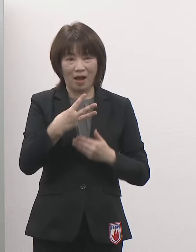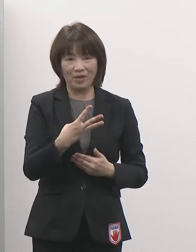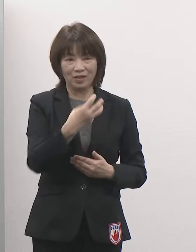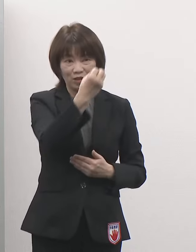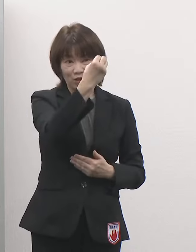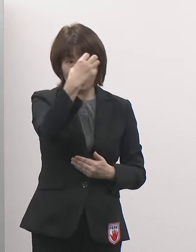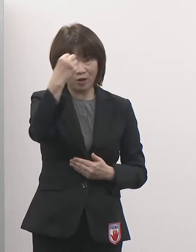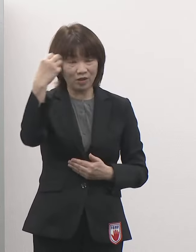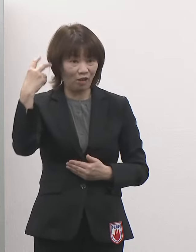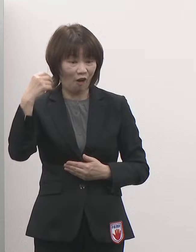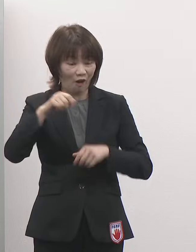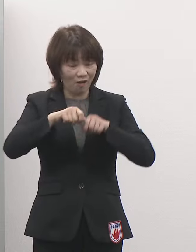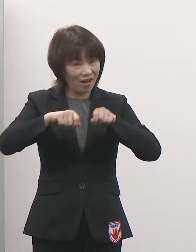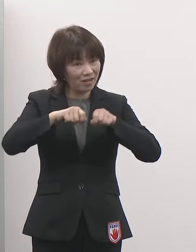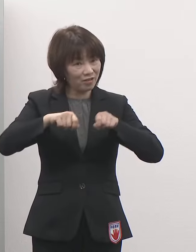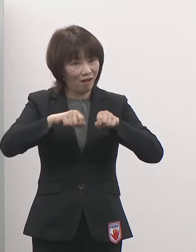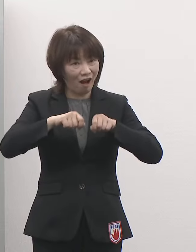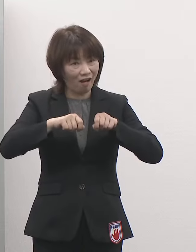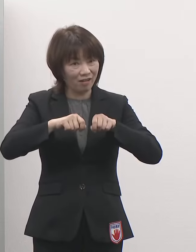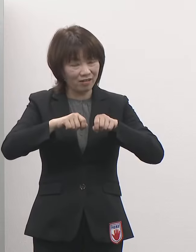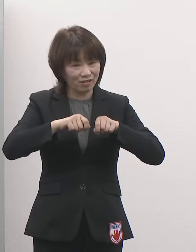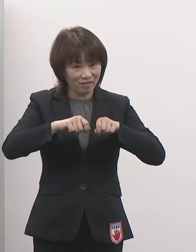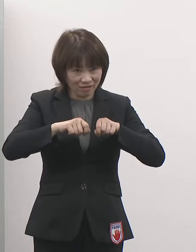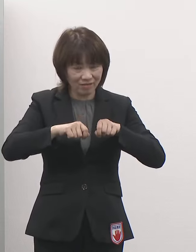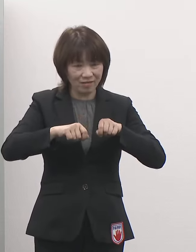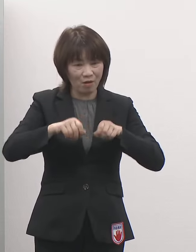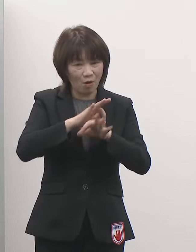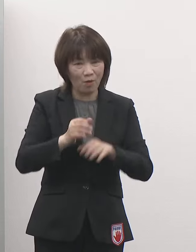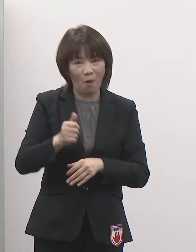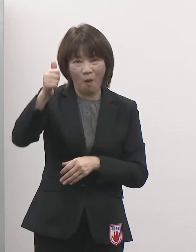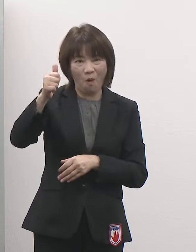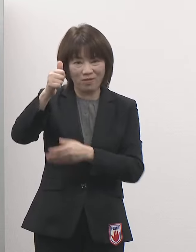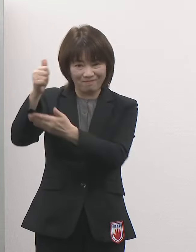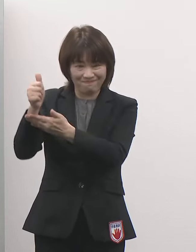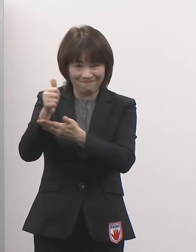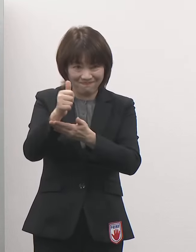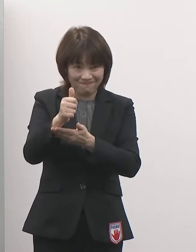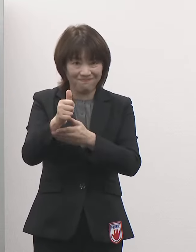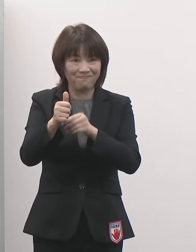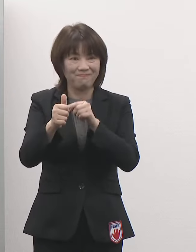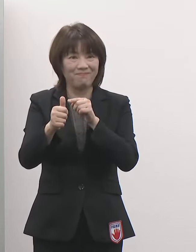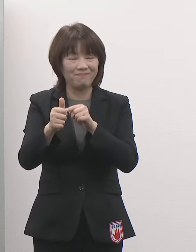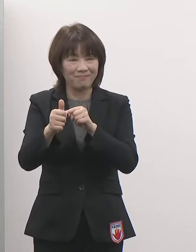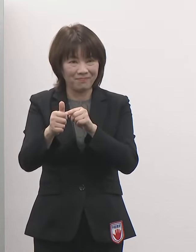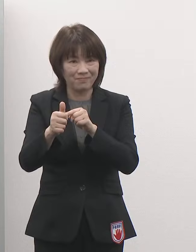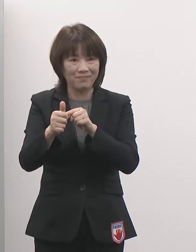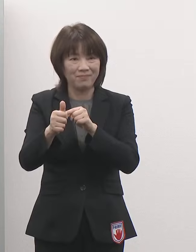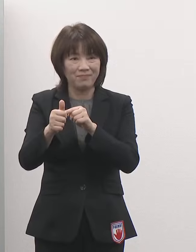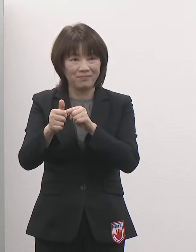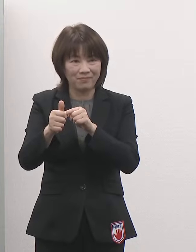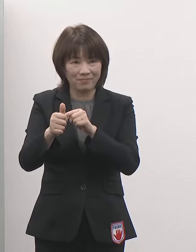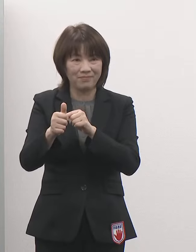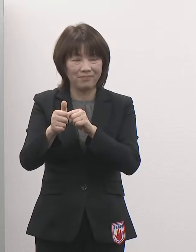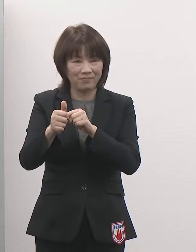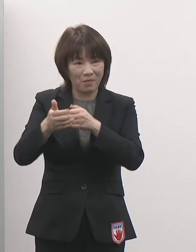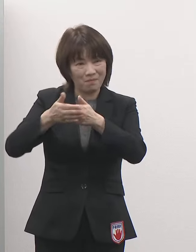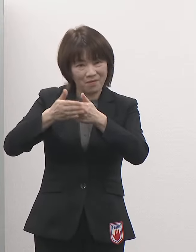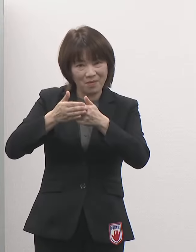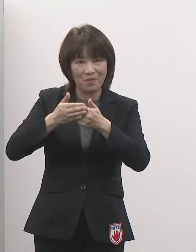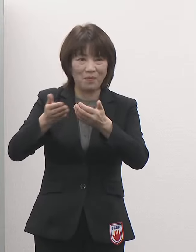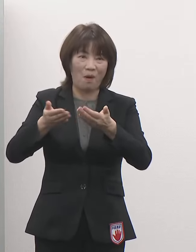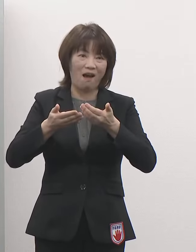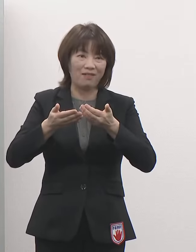オーナーシェフを誘致する、これも一つ のやり方なのかもしれませんが、 それもあの素敵な話ではあるんですけれども